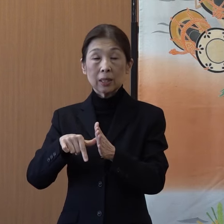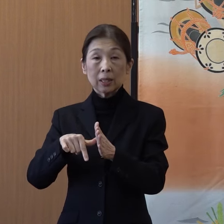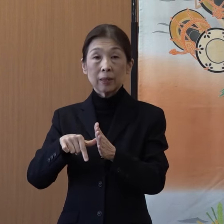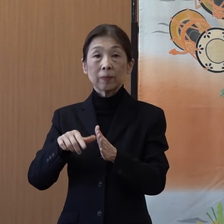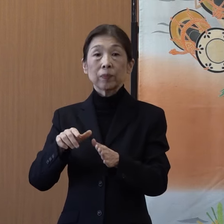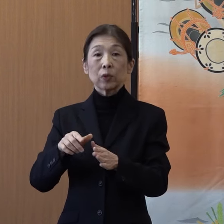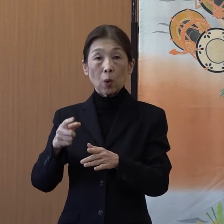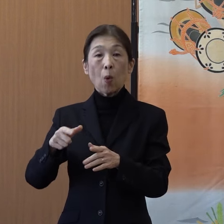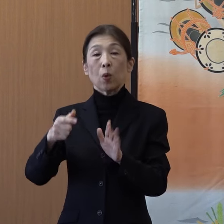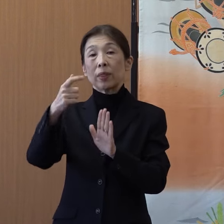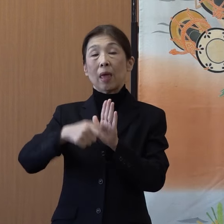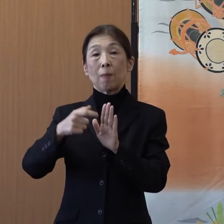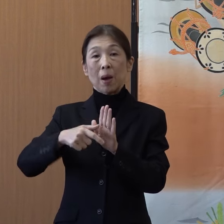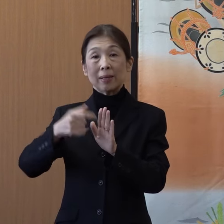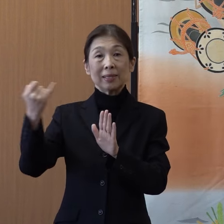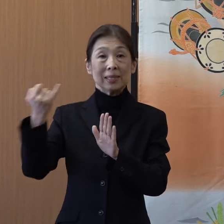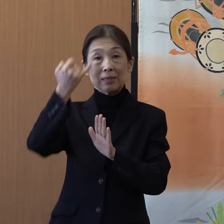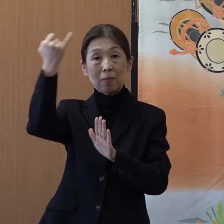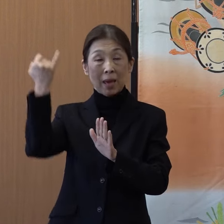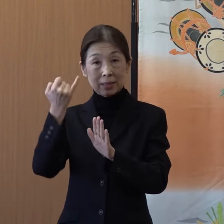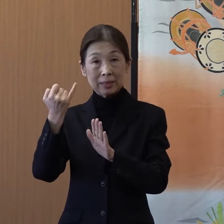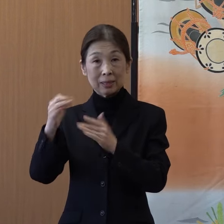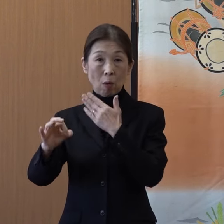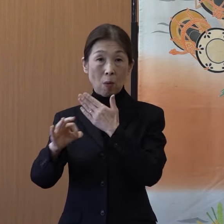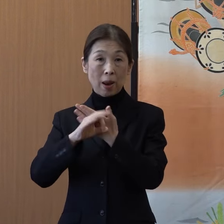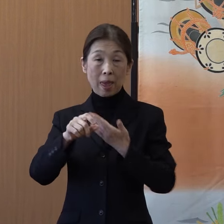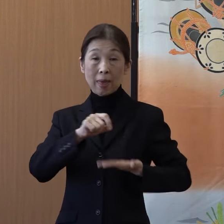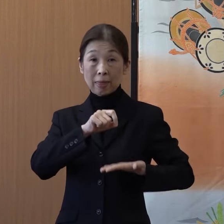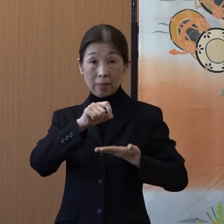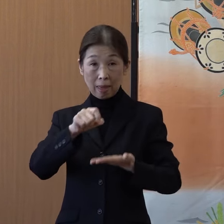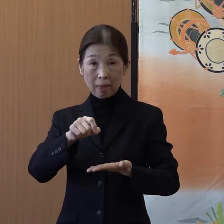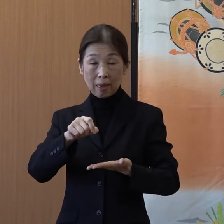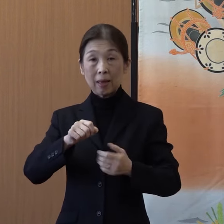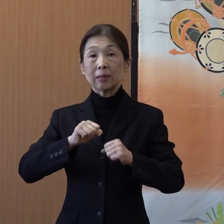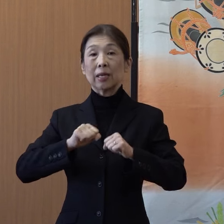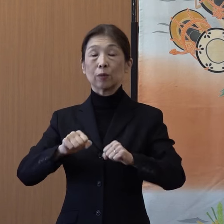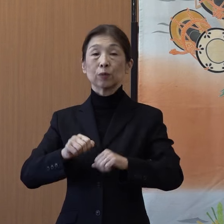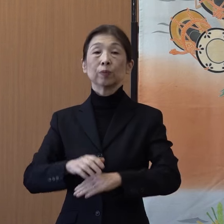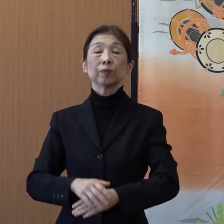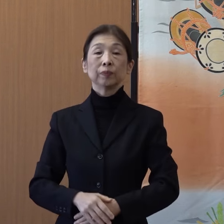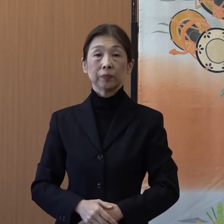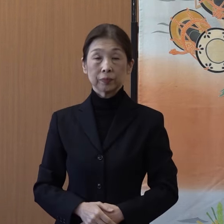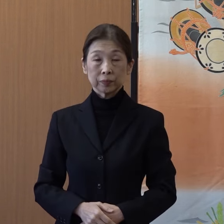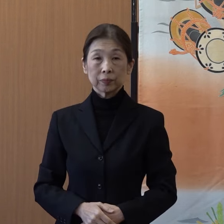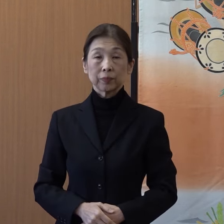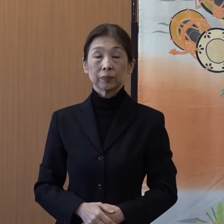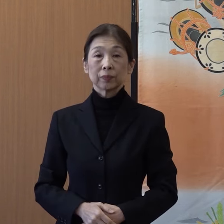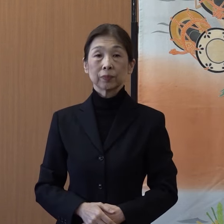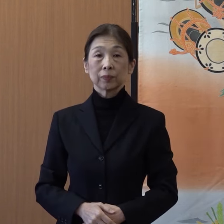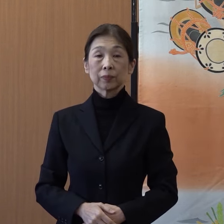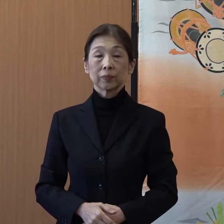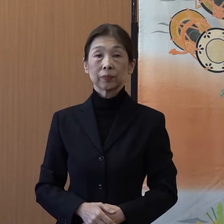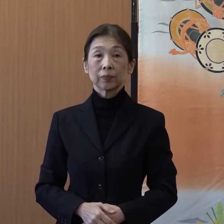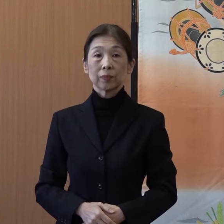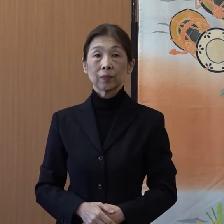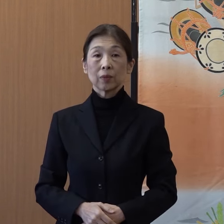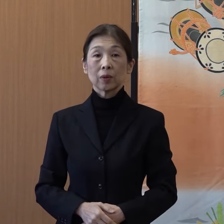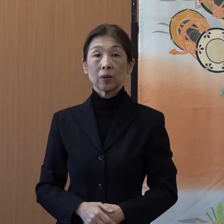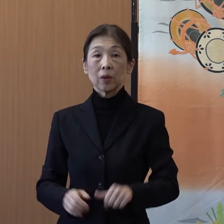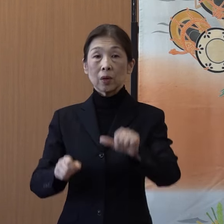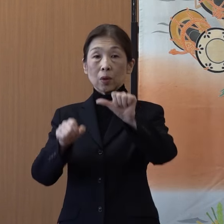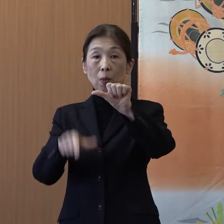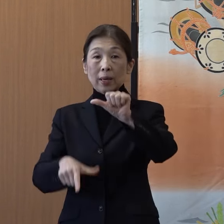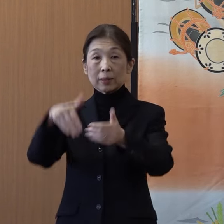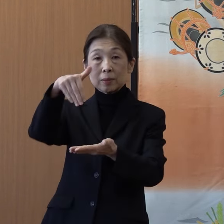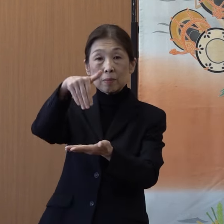れる、恐れが生じたとの想定で行います。また今月末まで